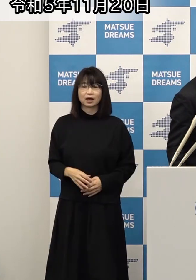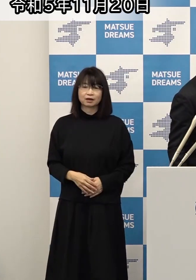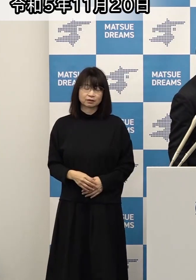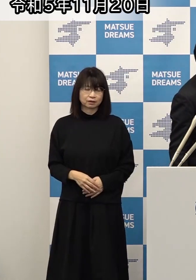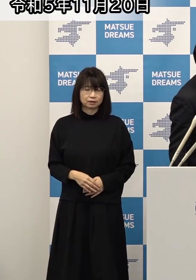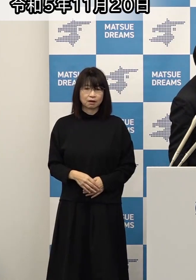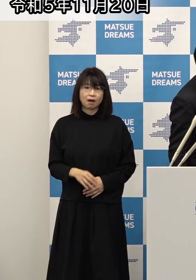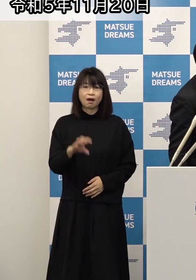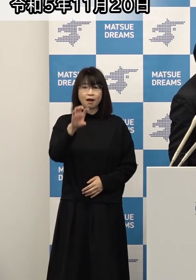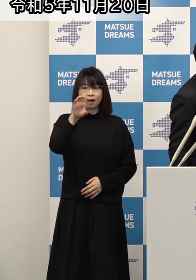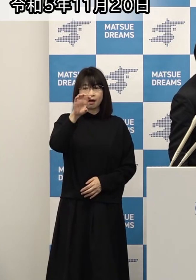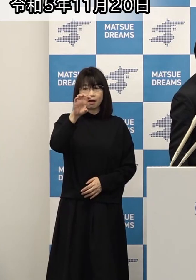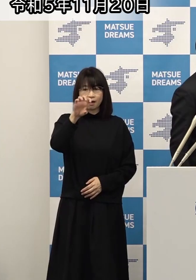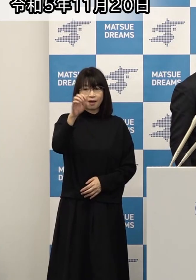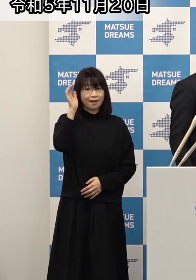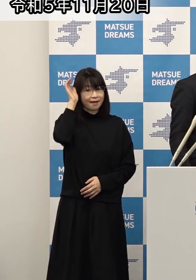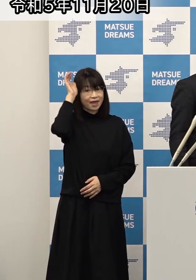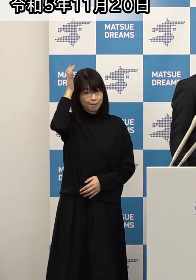ですね、